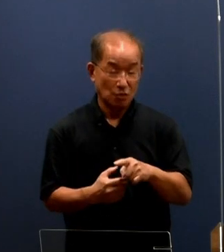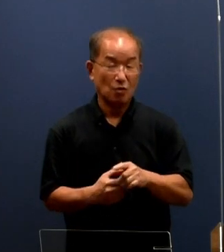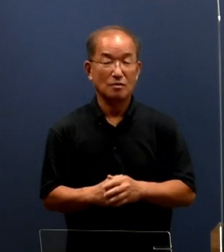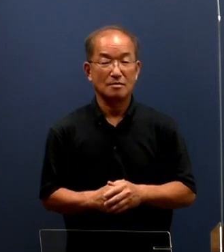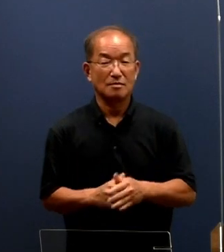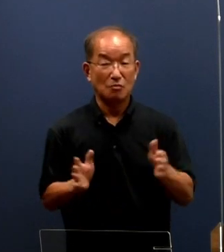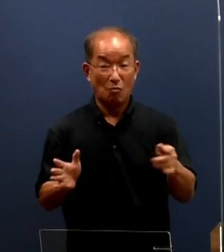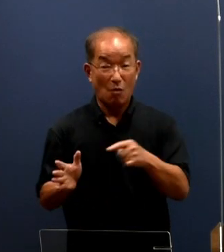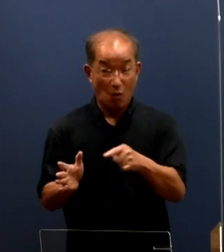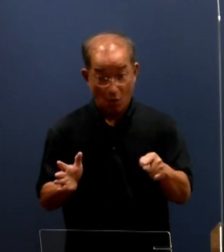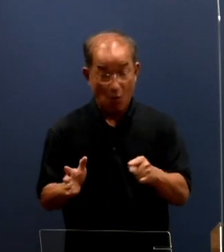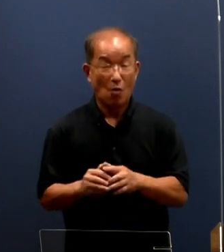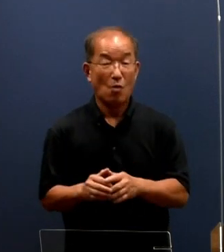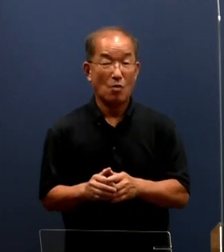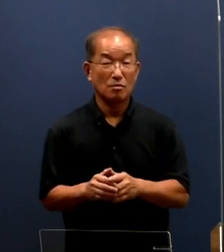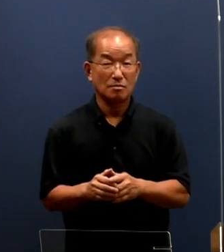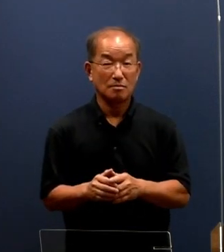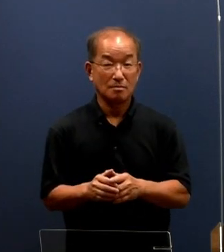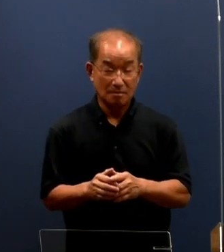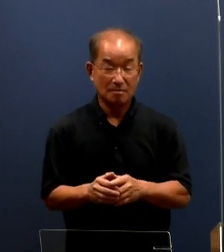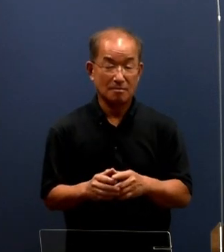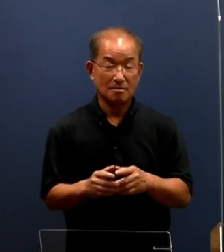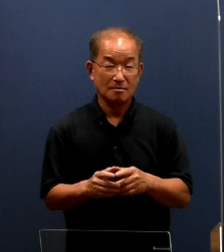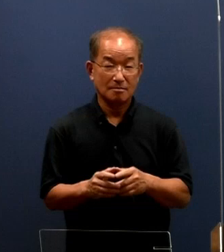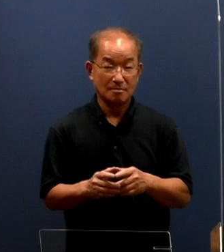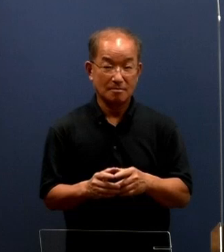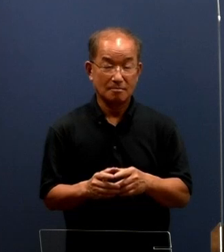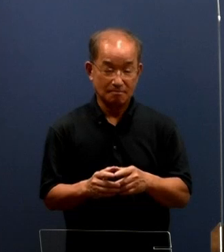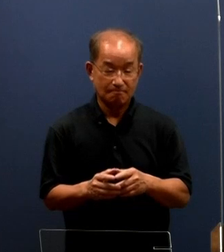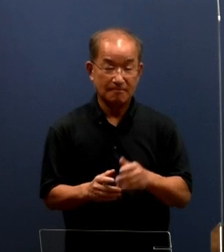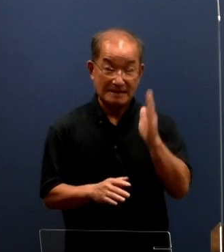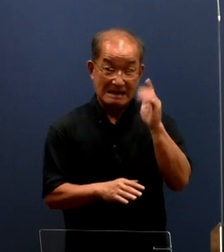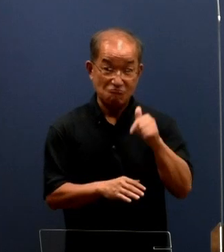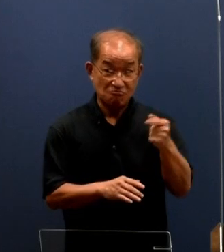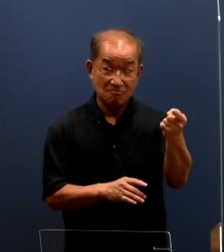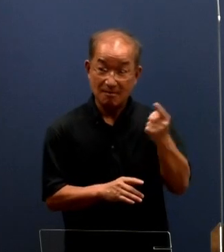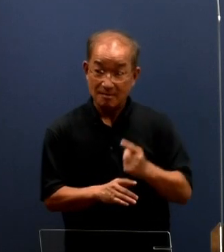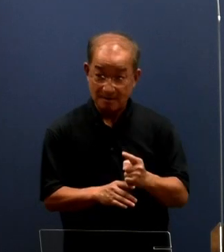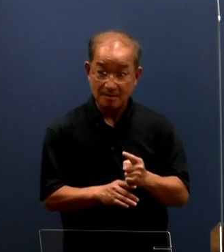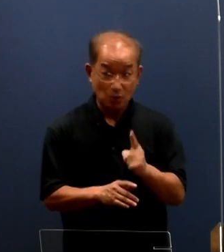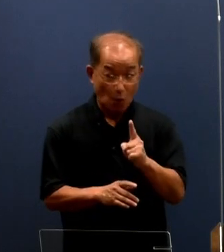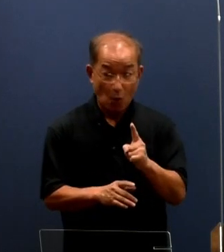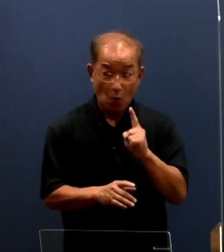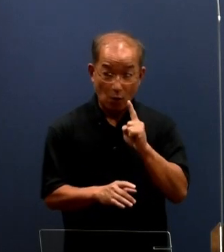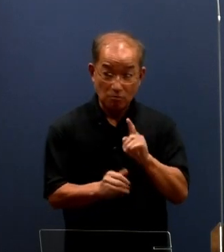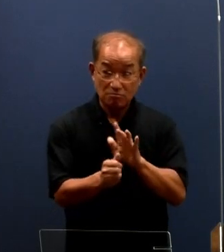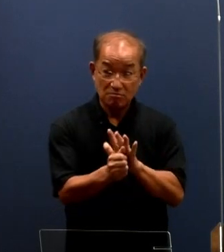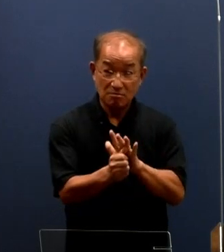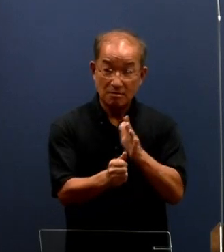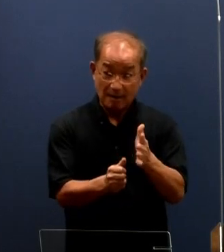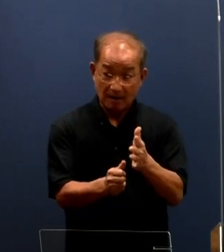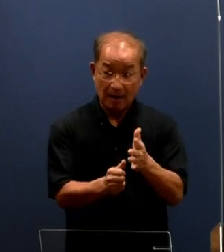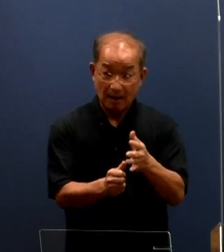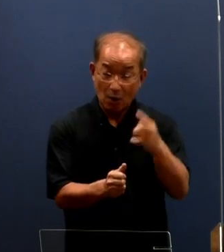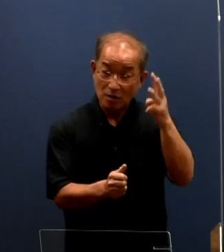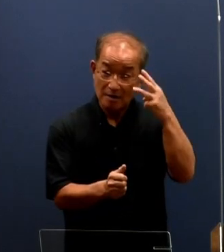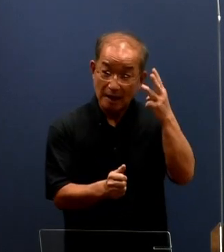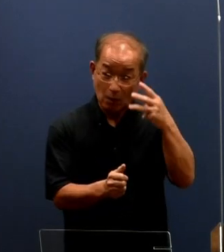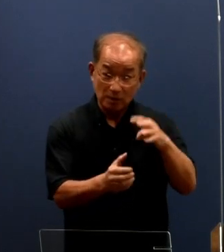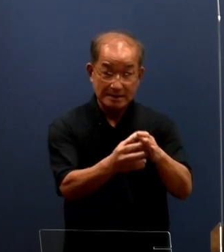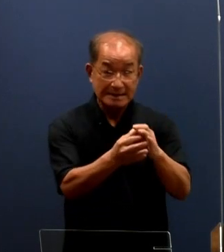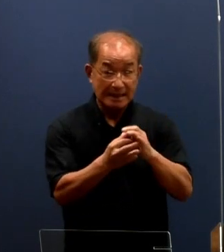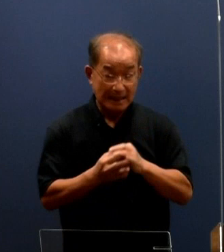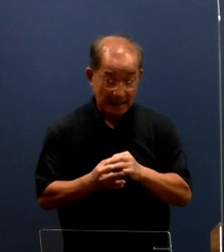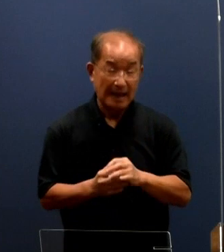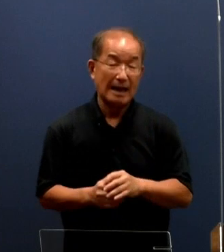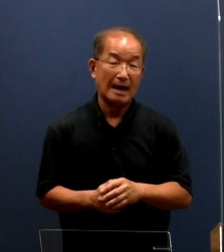そのどちら側にもつかない三者から、第三者的に見て、政府がどういうふうに見るかっていうことを参考にしながら、物